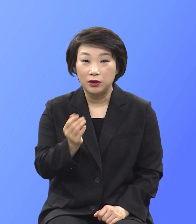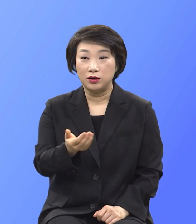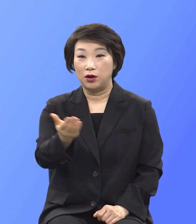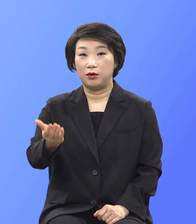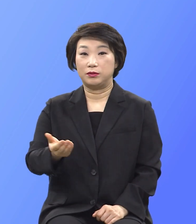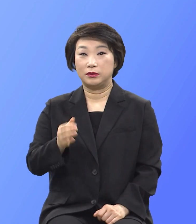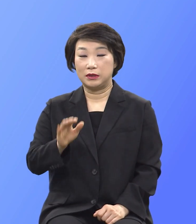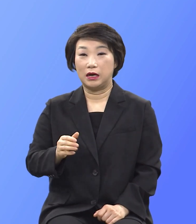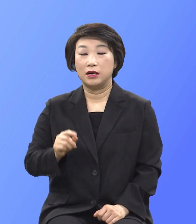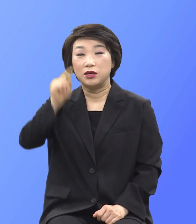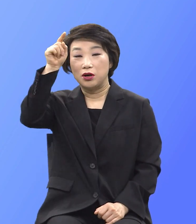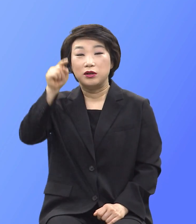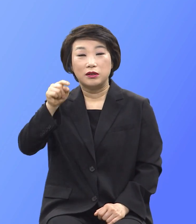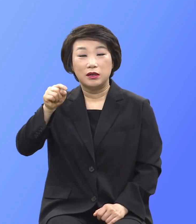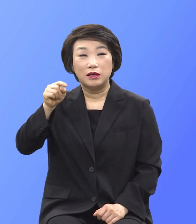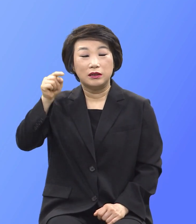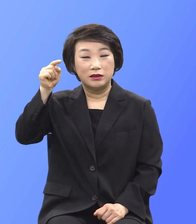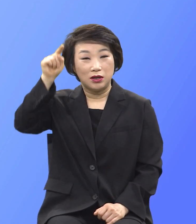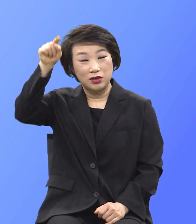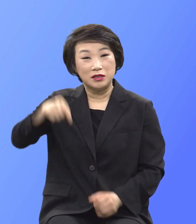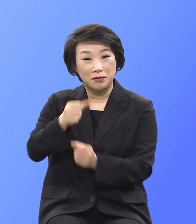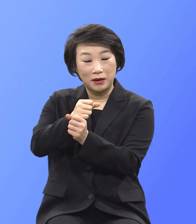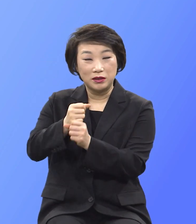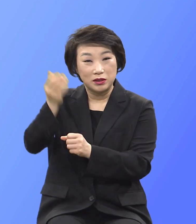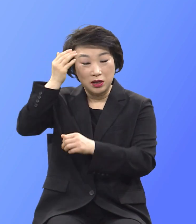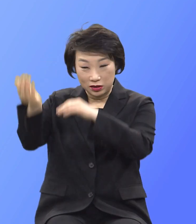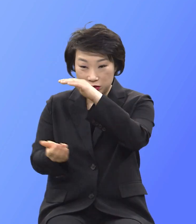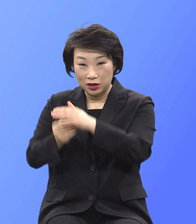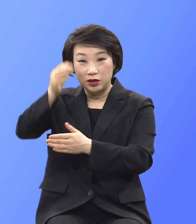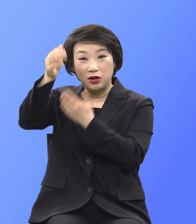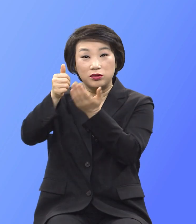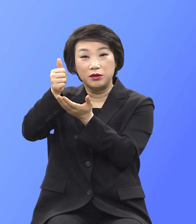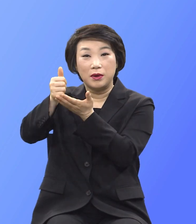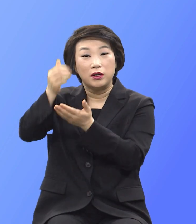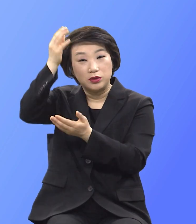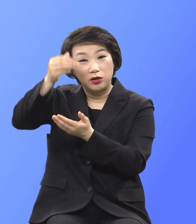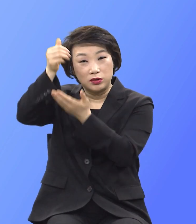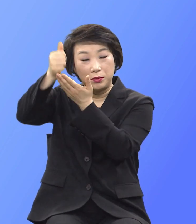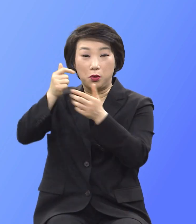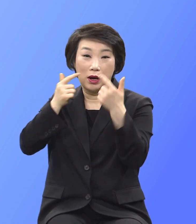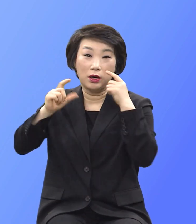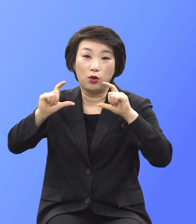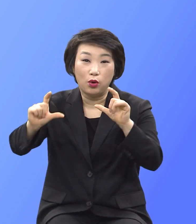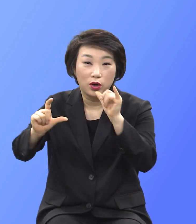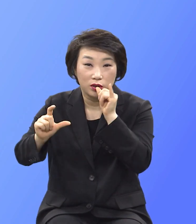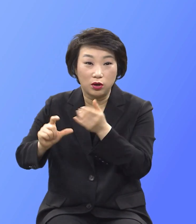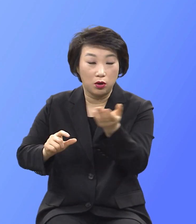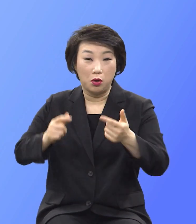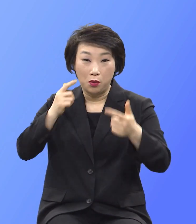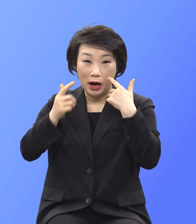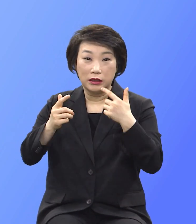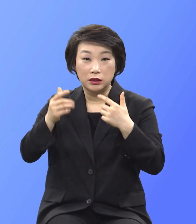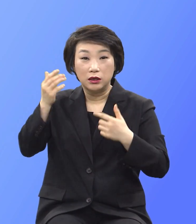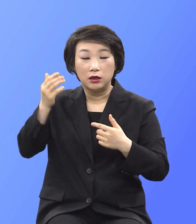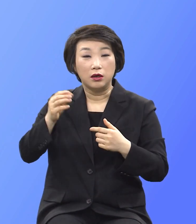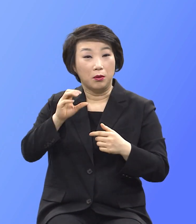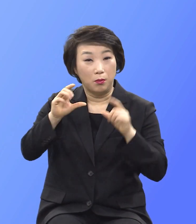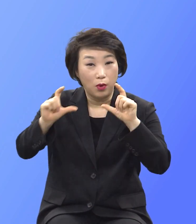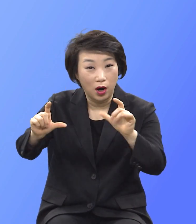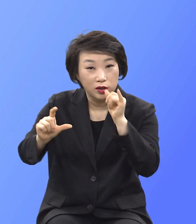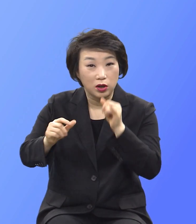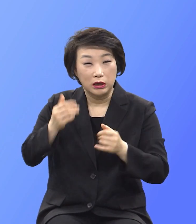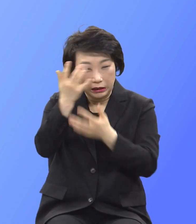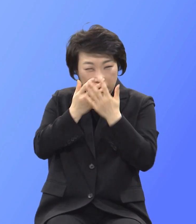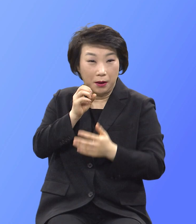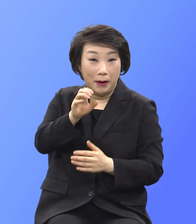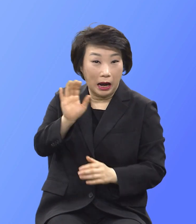아니고 전지하신 하나님의 성령이 밝히 밝히 심의하게 말하지